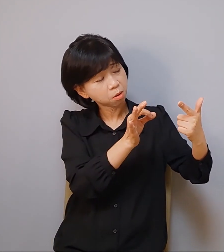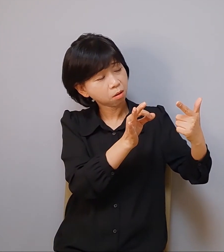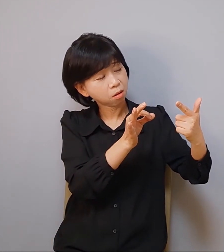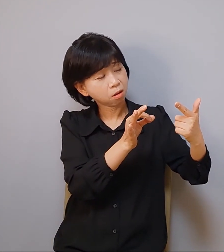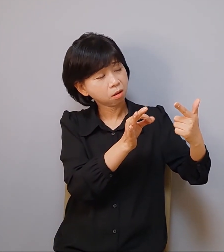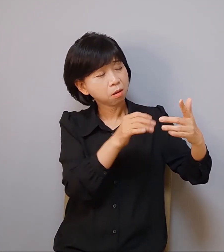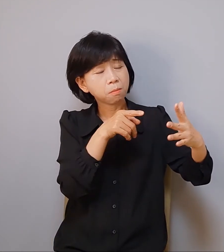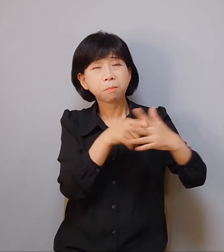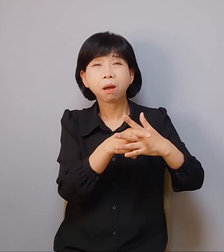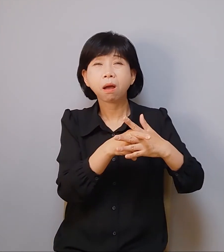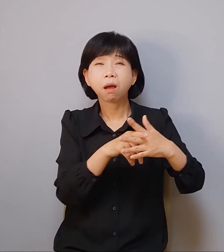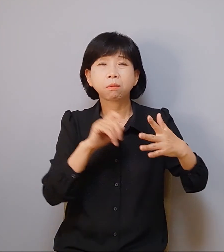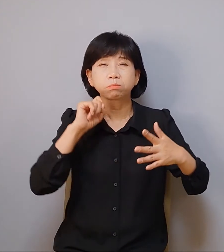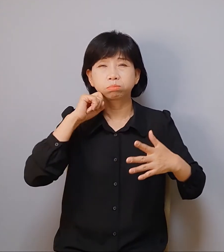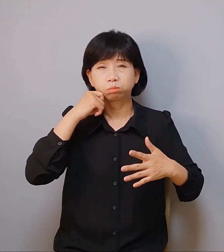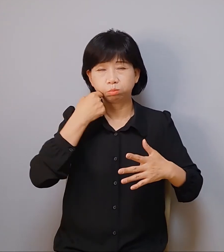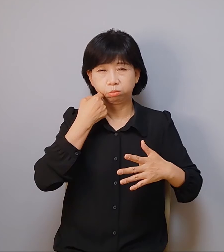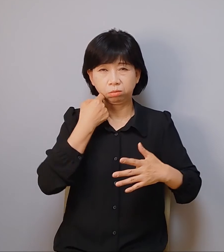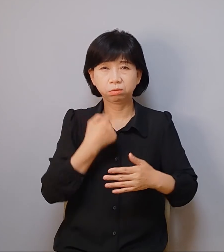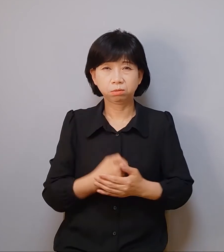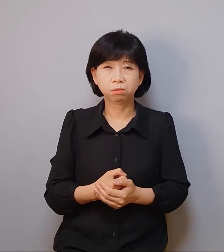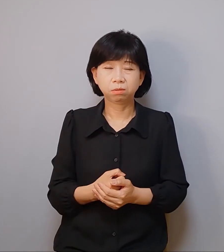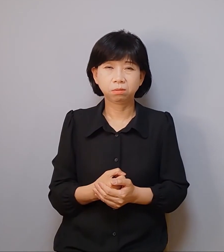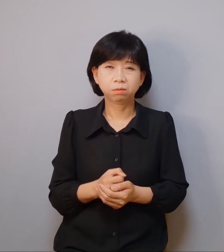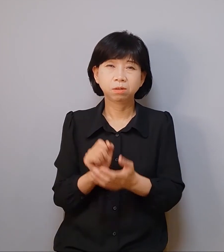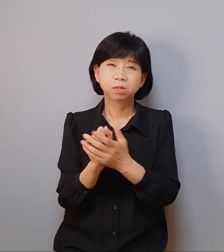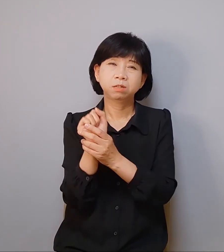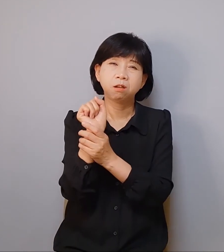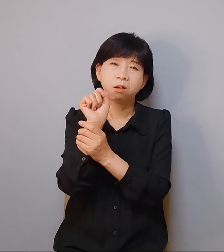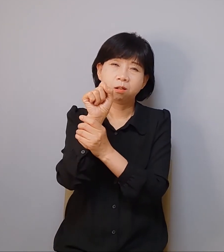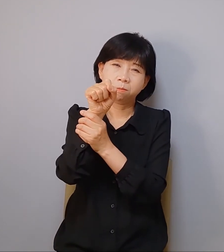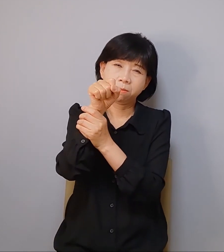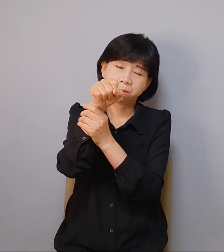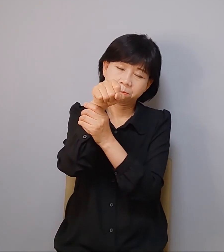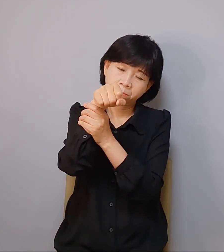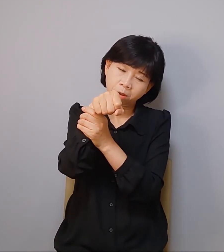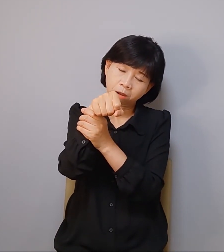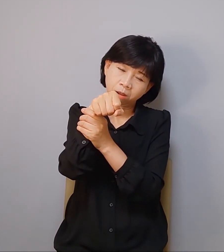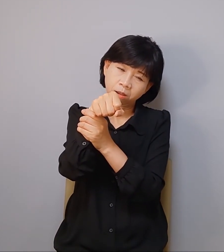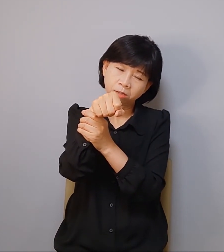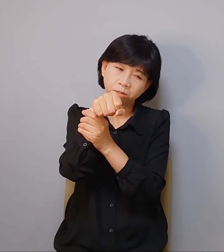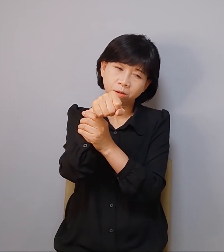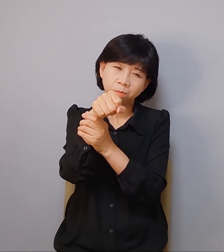열매가 드러나야지요. 열매로 그들을 알지니 하는 열매가 없는 걸.